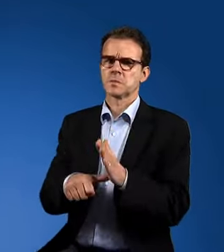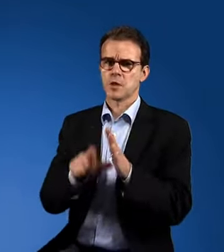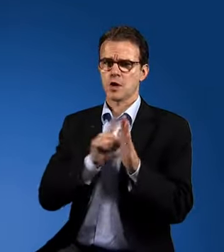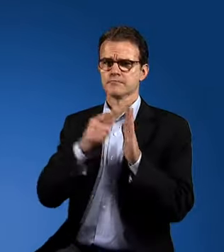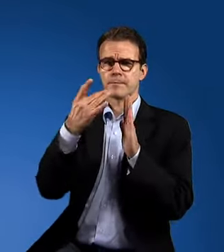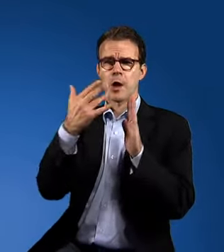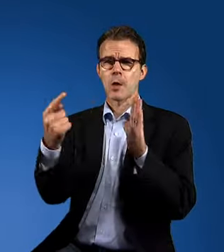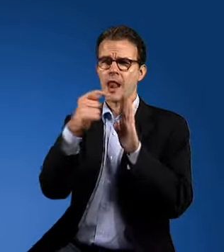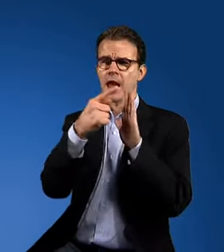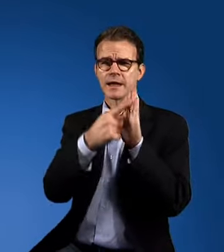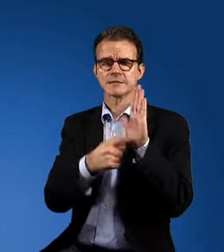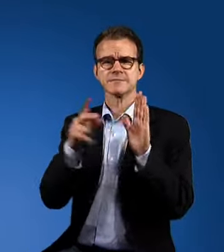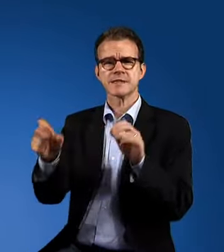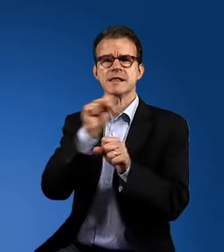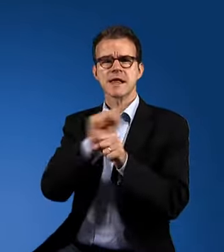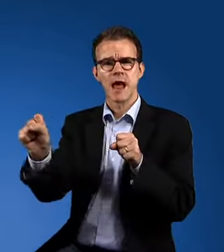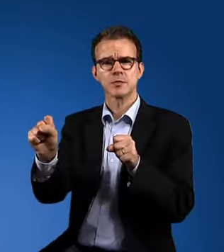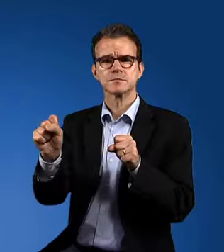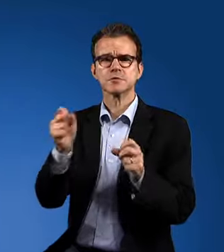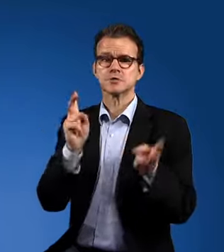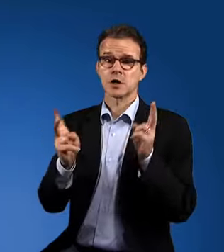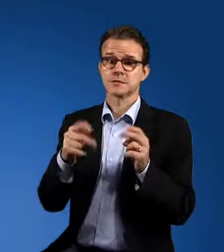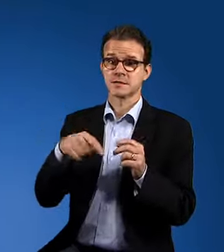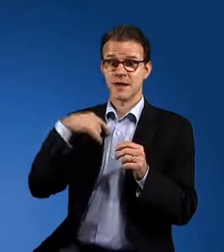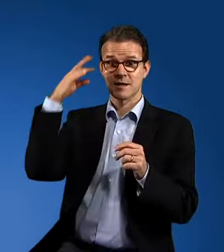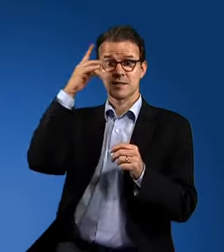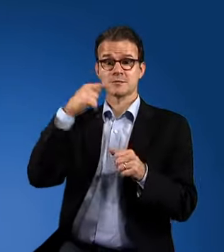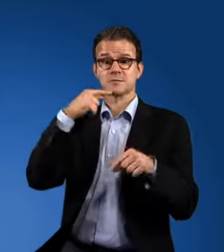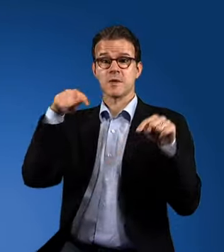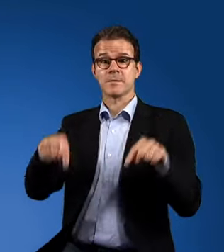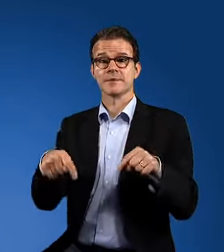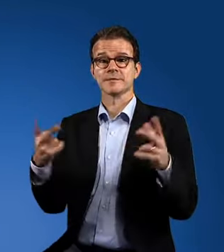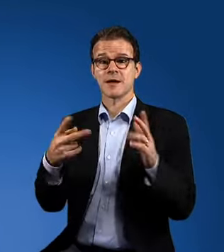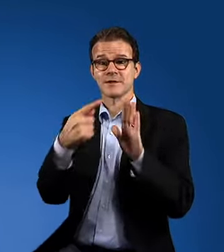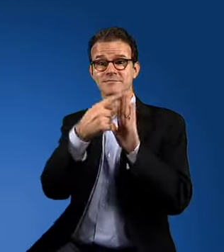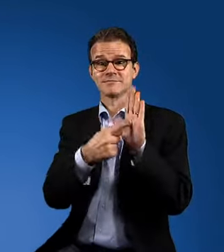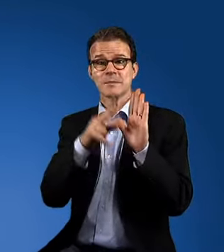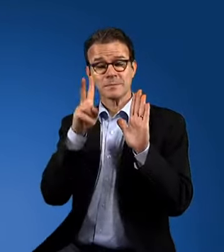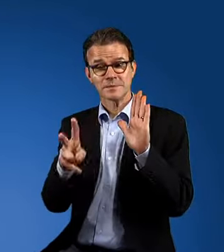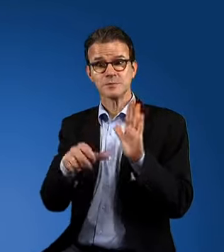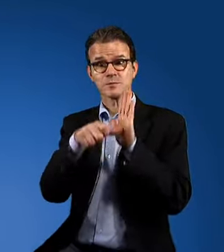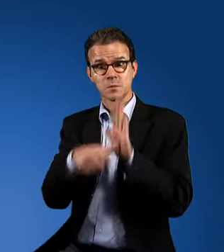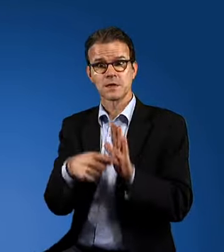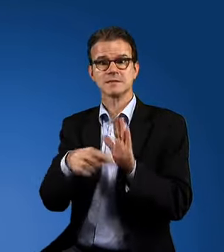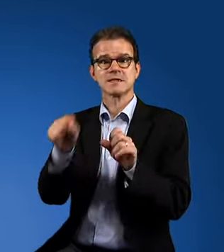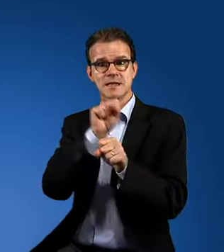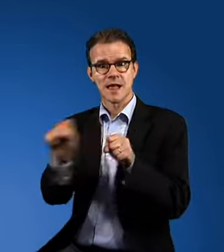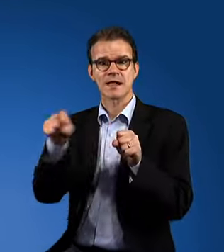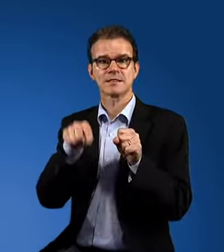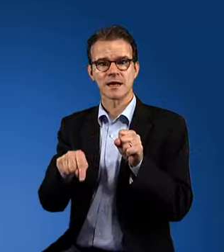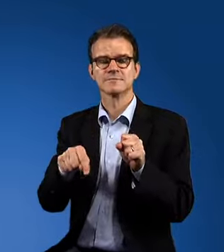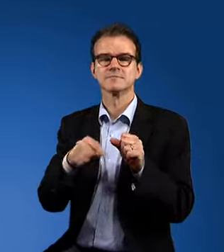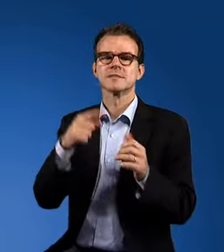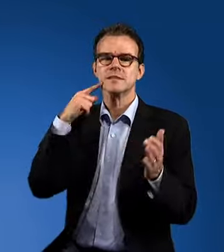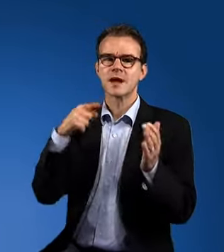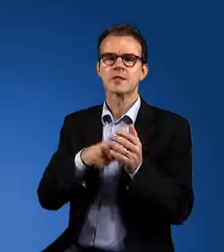Syrjintähän on kielletty monessa eri laissa, että jos ajatellaan Suomessakin, niin tämä lähtee ihan